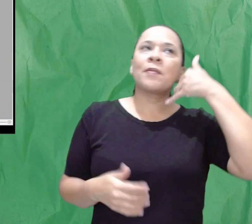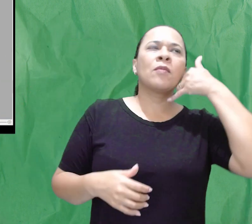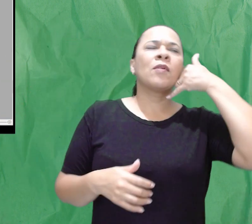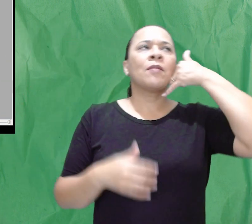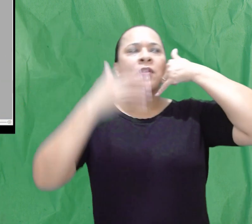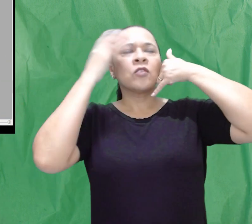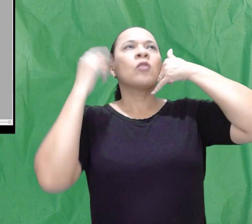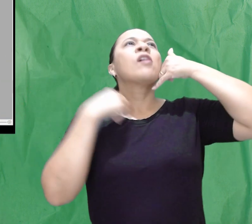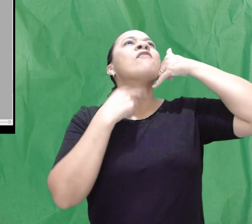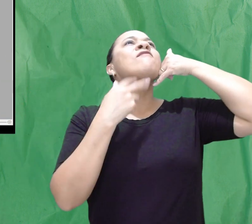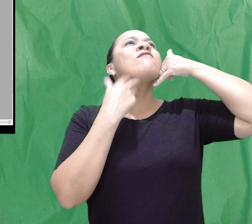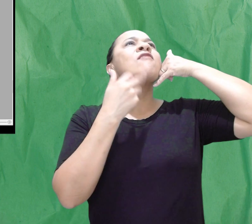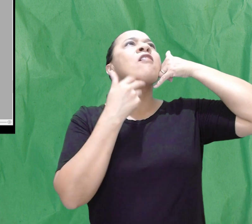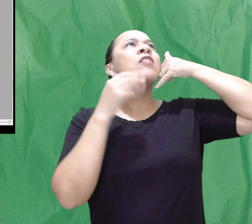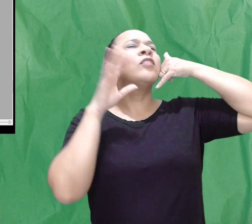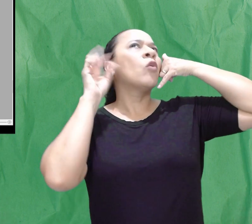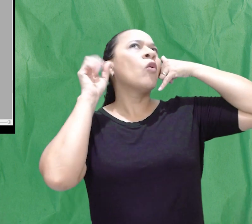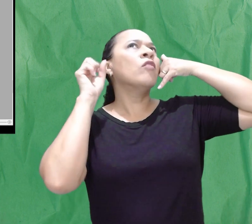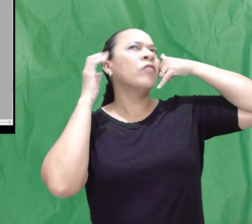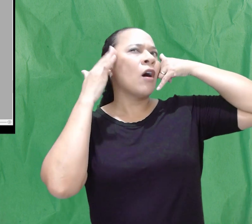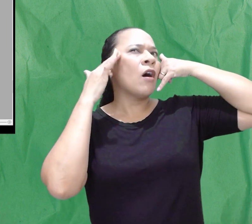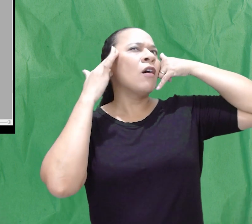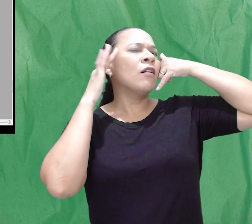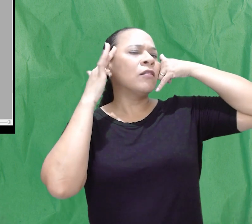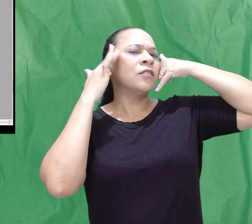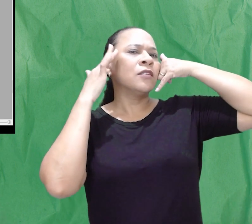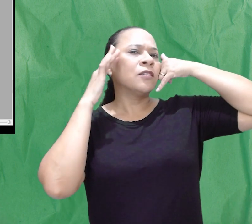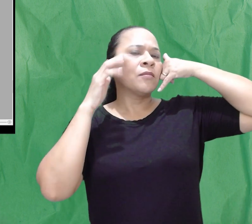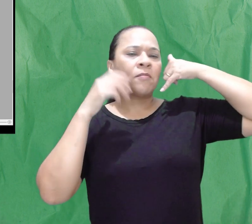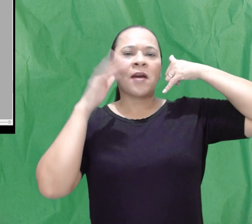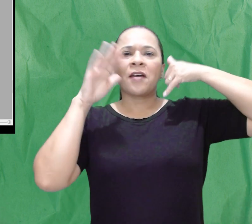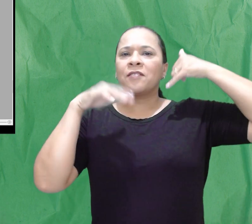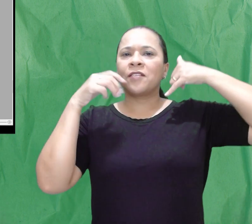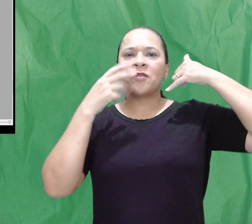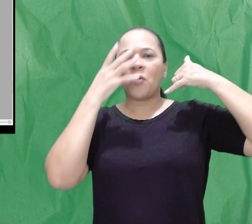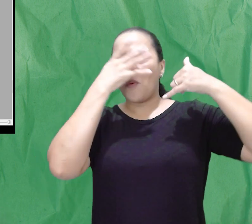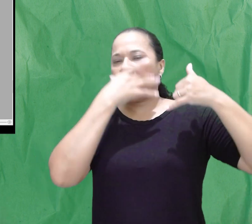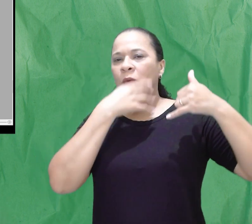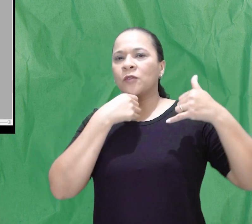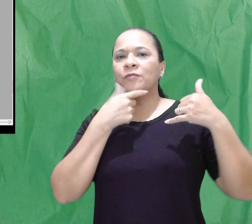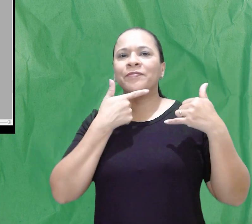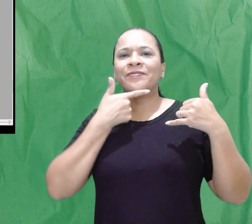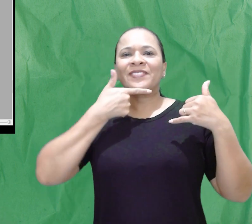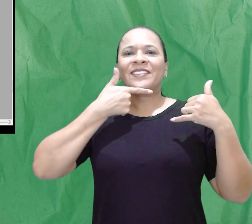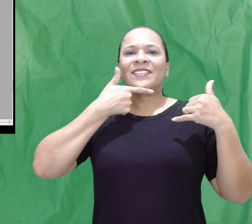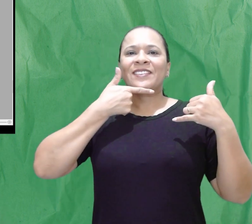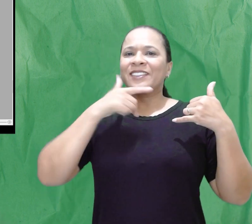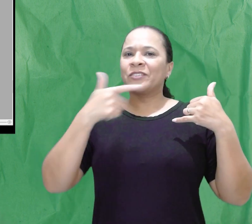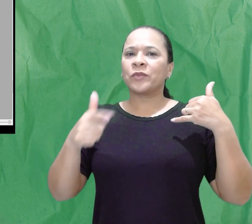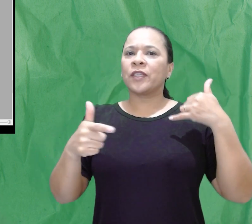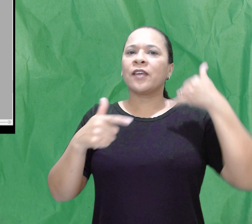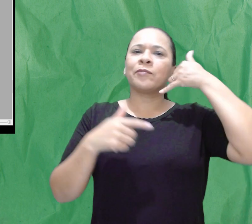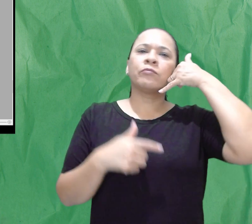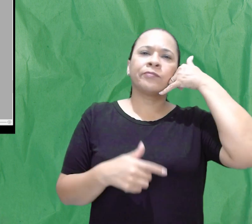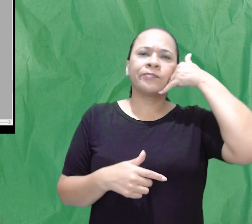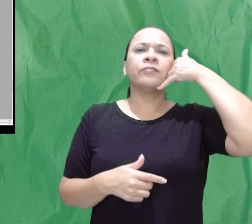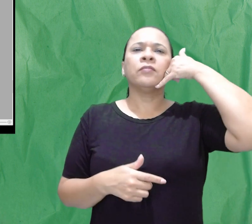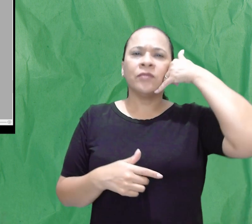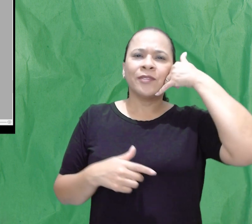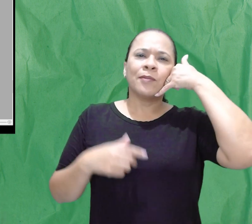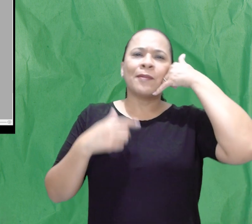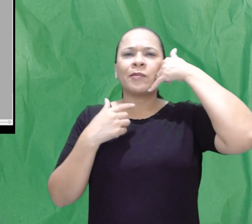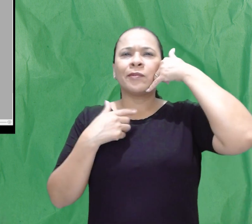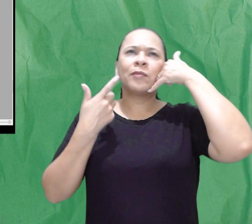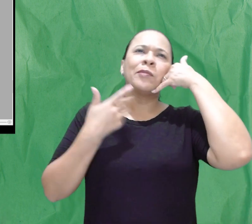ela, por exemplo, às vezes não vai notar que você está com um sorriso no rosto, que você está focada